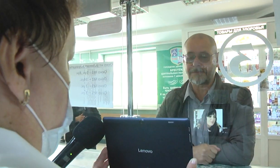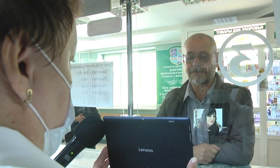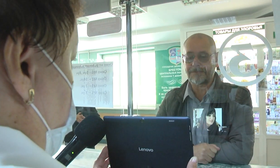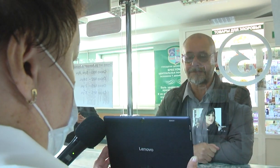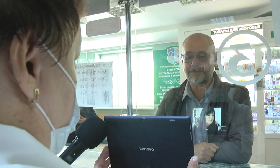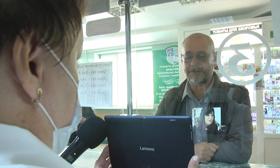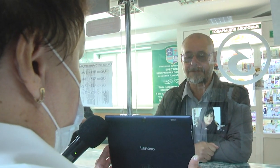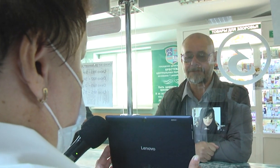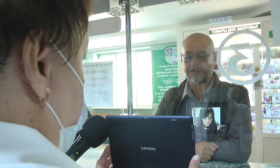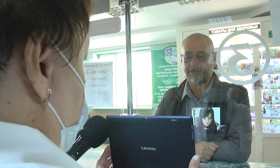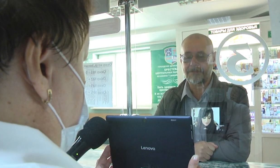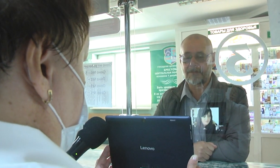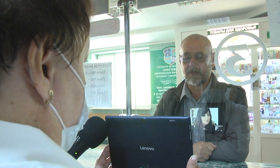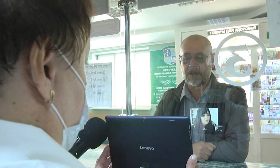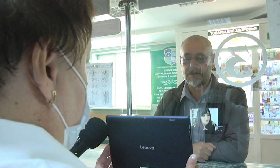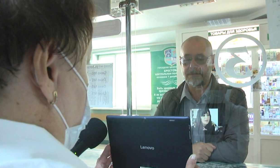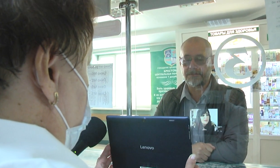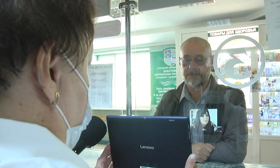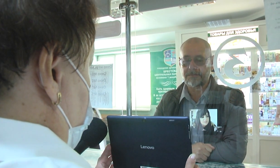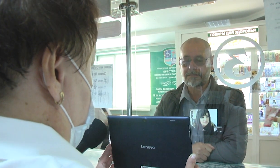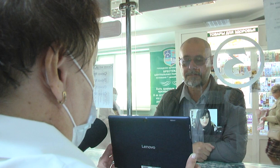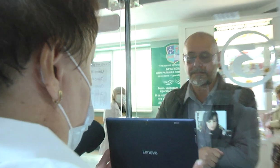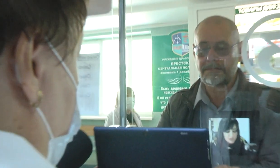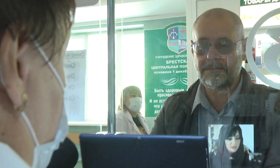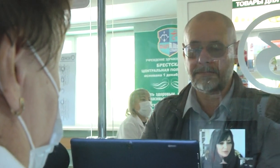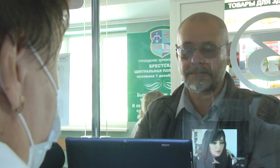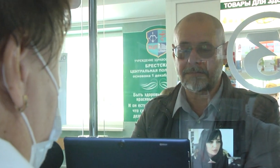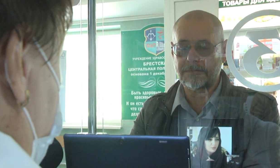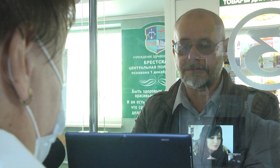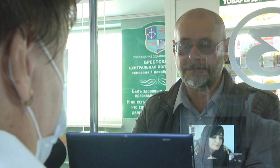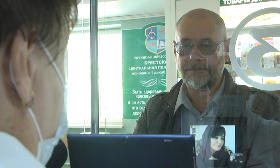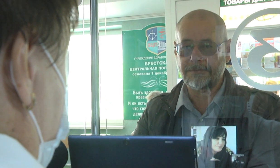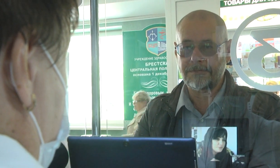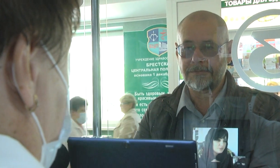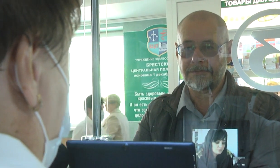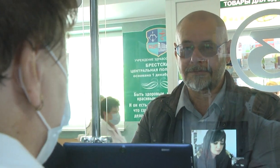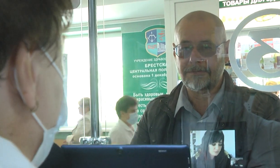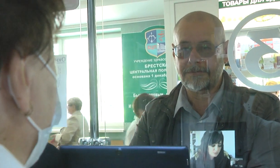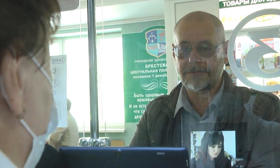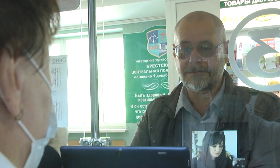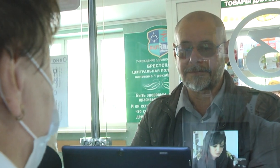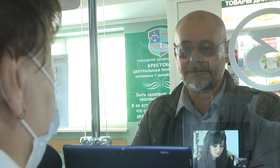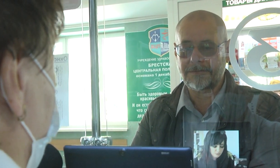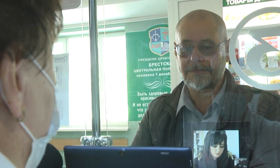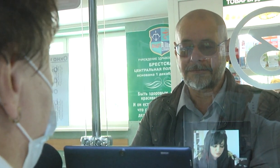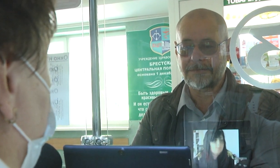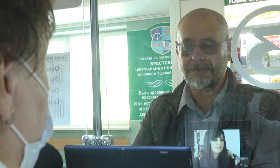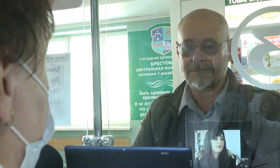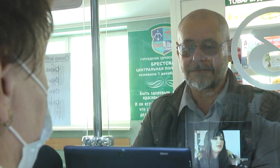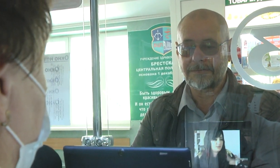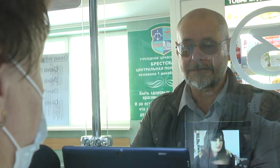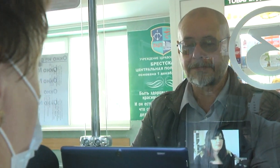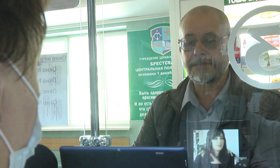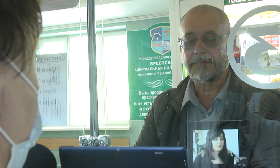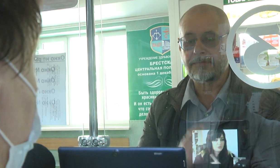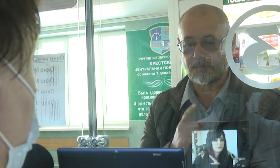Был у терапевта, терапевт отправил к неврологу. Просит талончик к неврологу. Хорошо, я сейчас посмотрю на